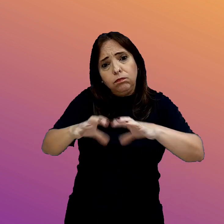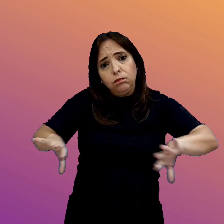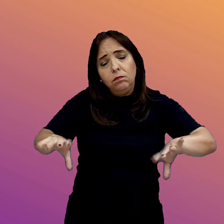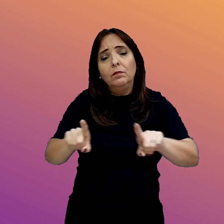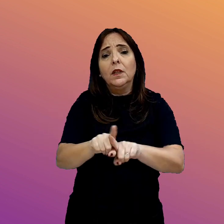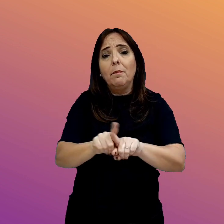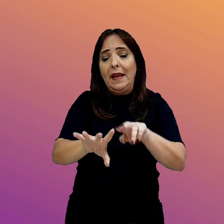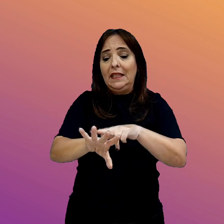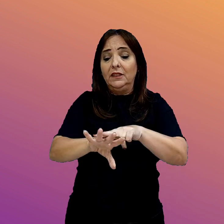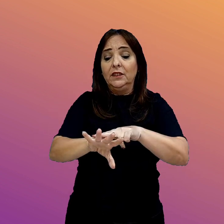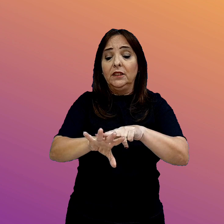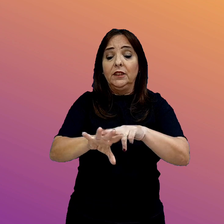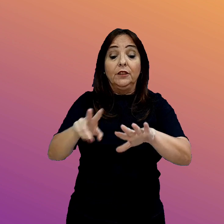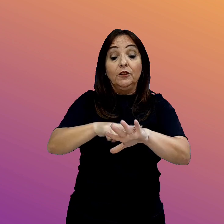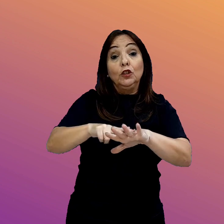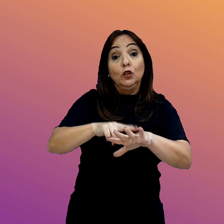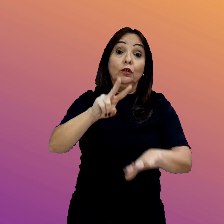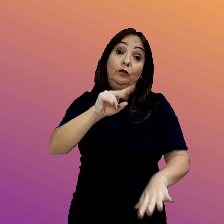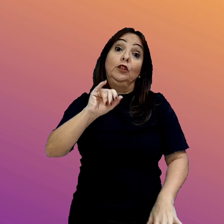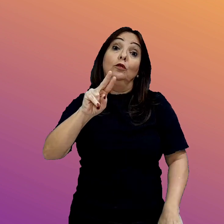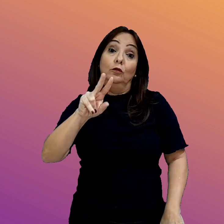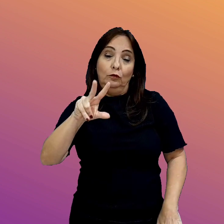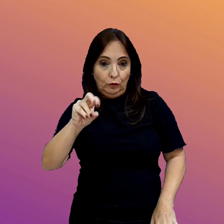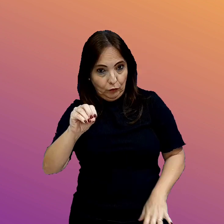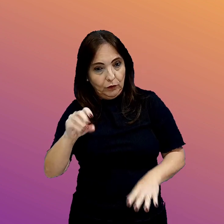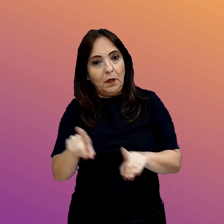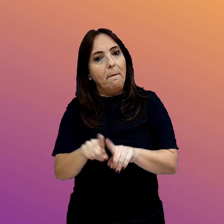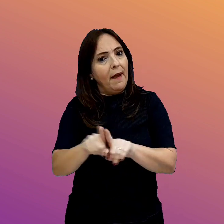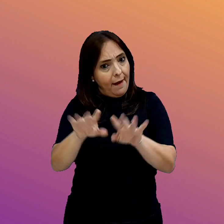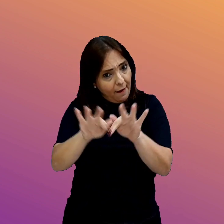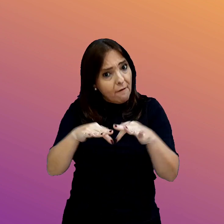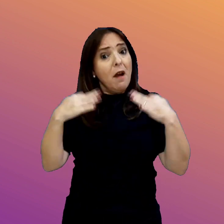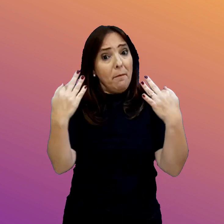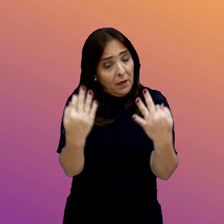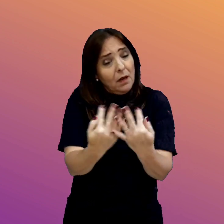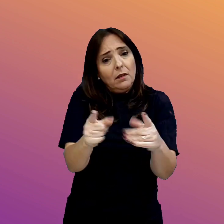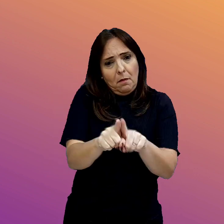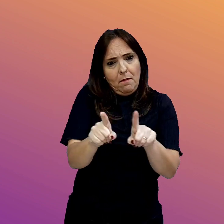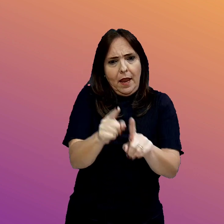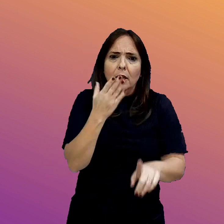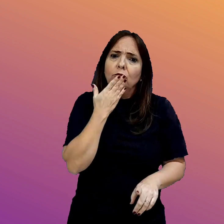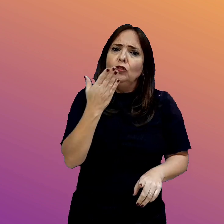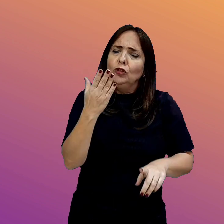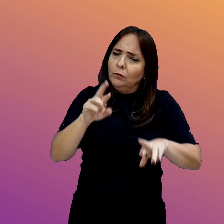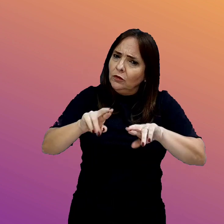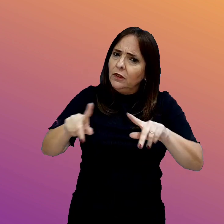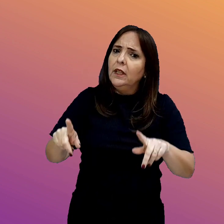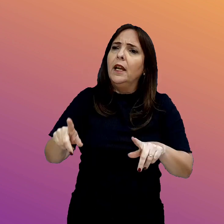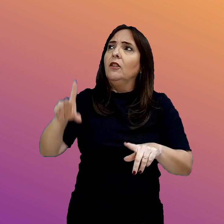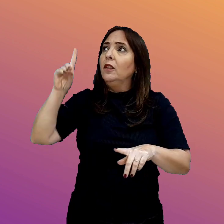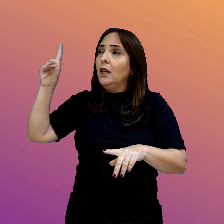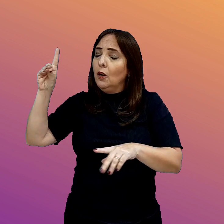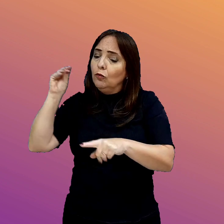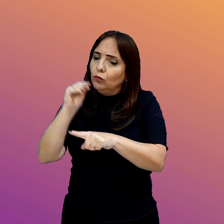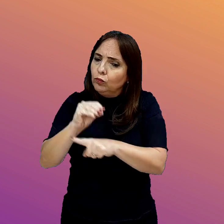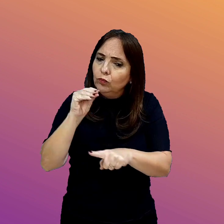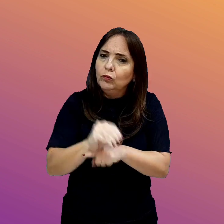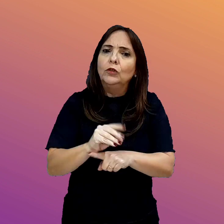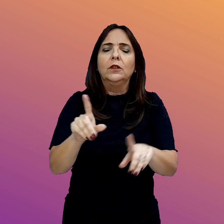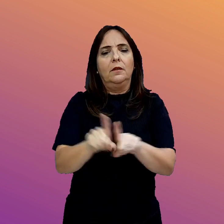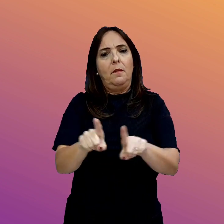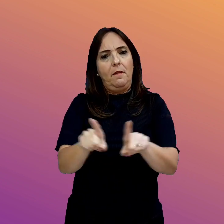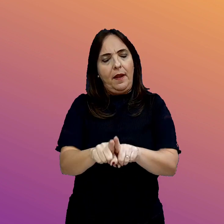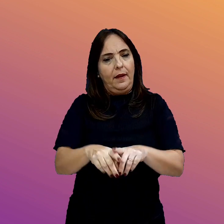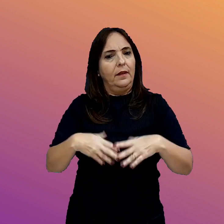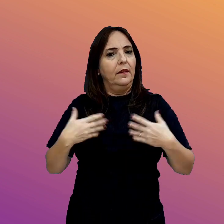viúvos que criam também os seus filhos e que são família, não podem se excluir deste cuidado de Deus. Você falando